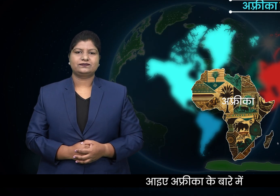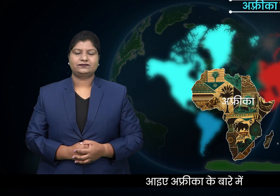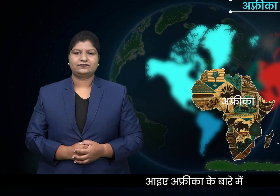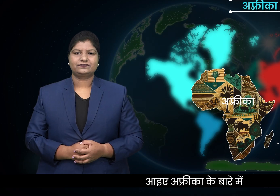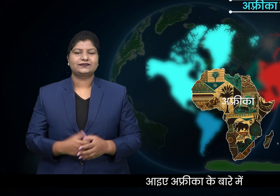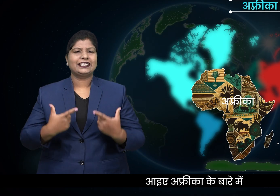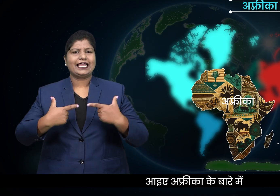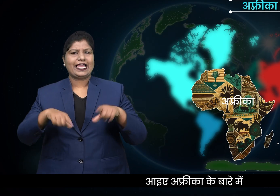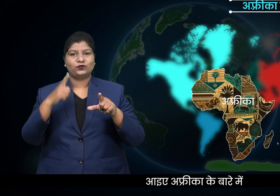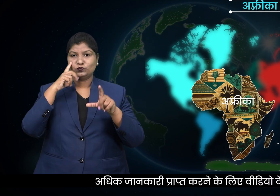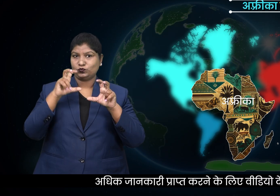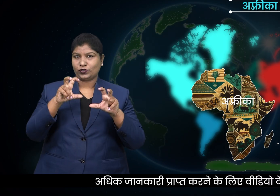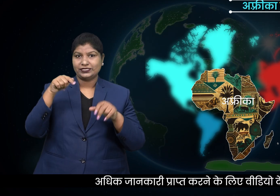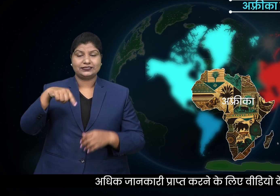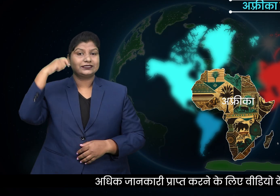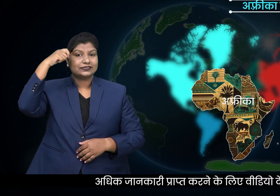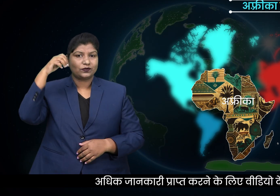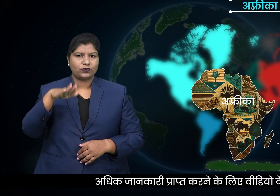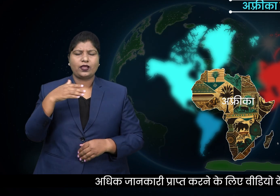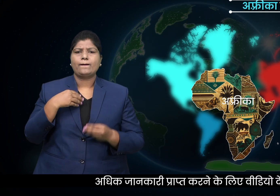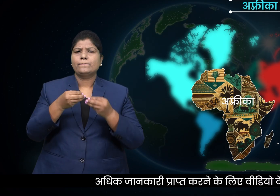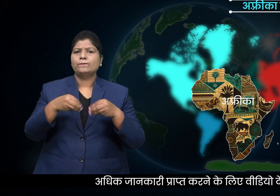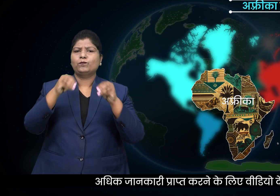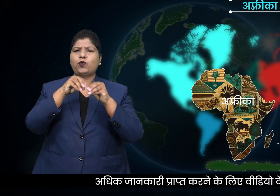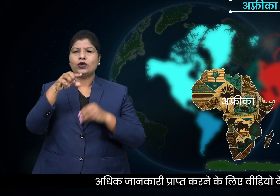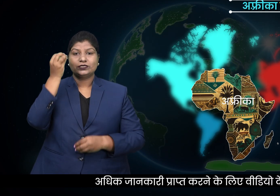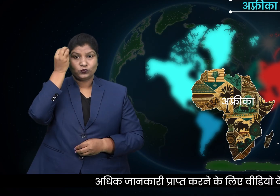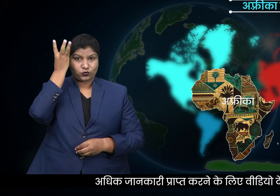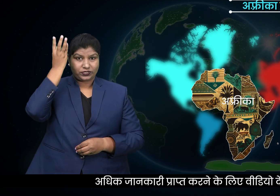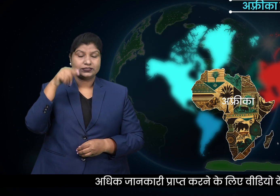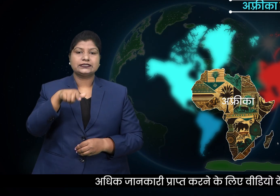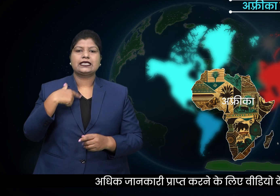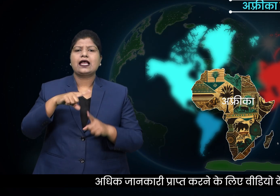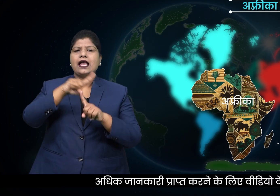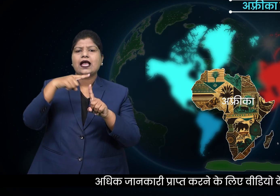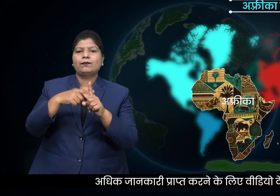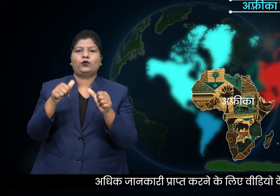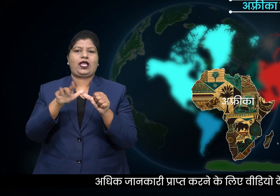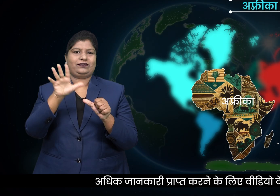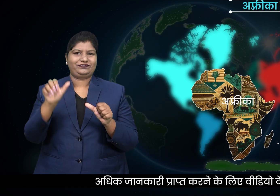आइए अफ्रीका के बारे में अधिक जानकारी प्राप्त करने के लिए वीडियो देखें।